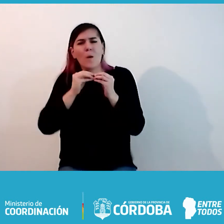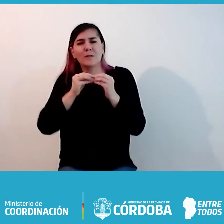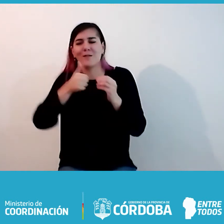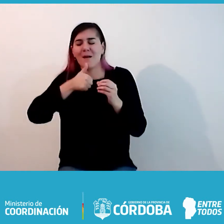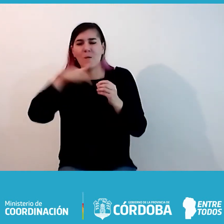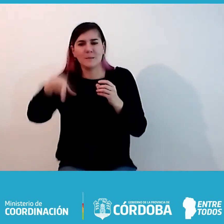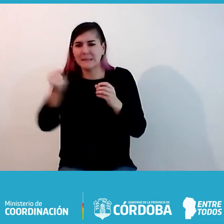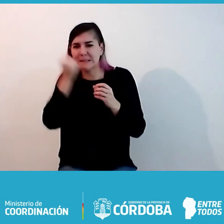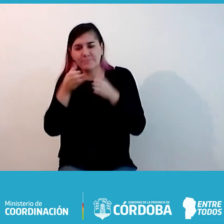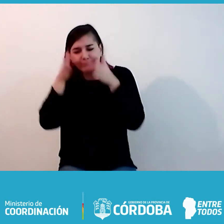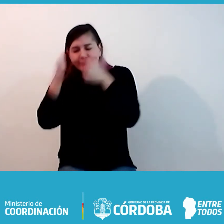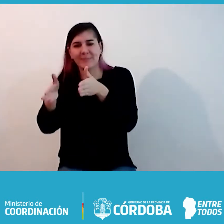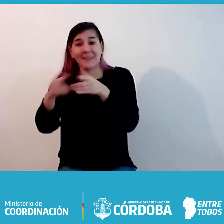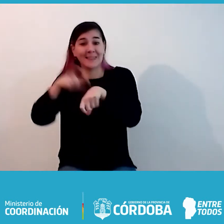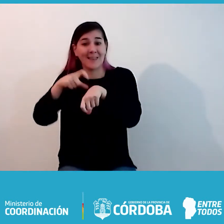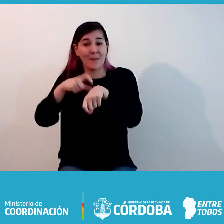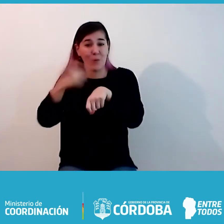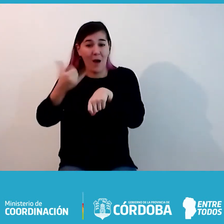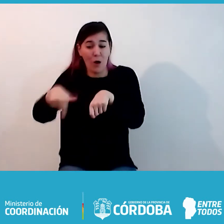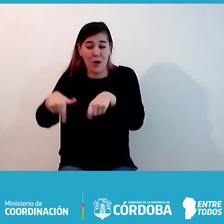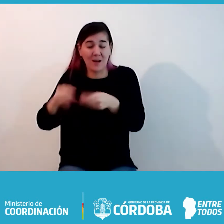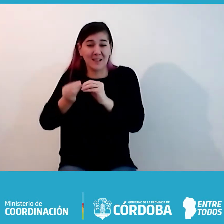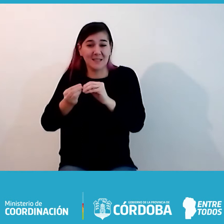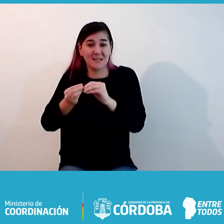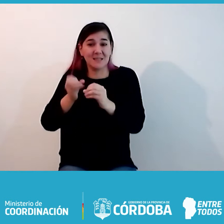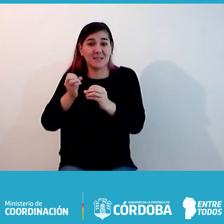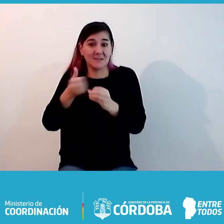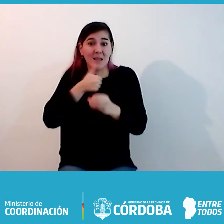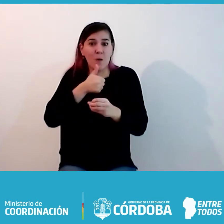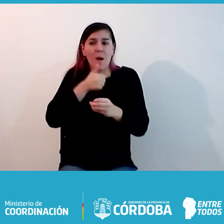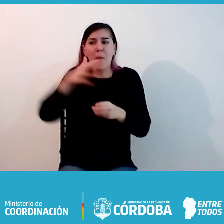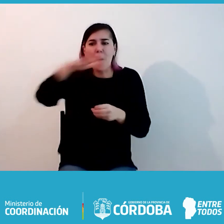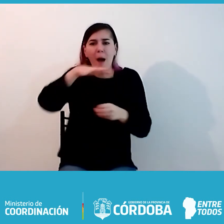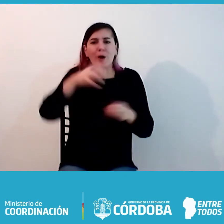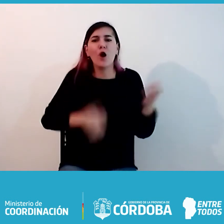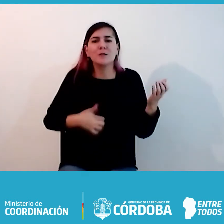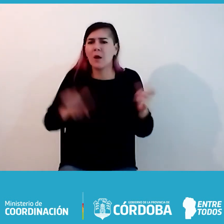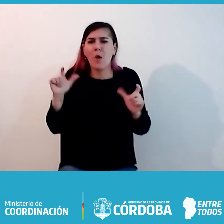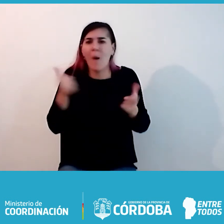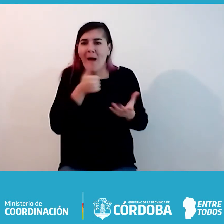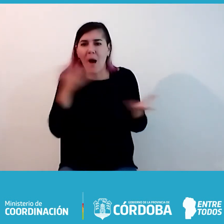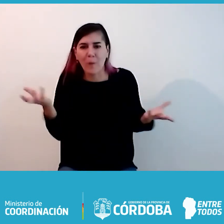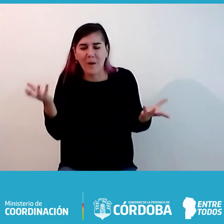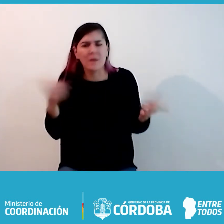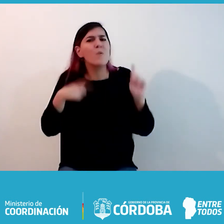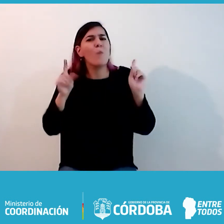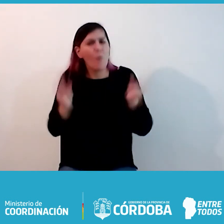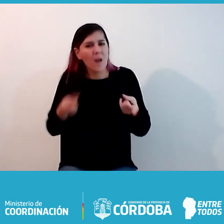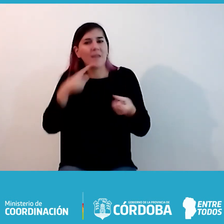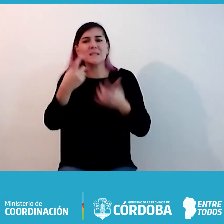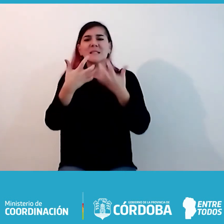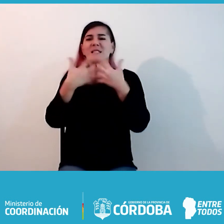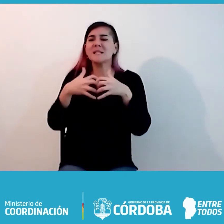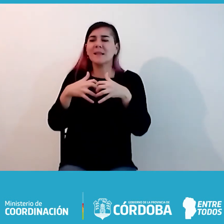central, más en tiempos donde hay crisis hídricas. En Cosquín hay barrios que no tienen agua. Pese a ello, se dice que el sistema es lo